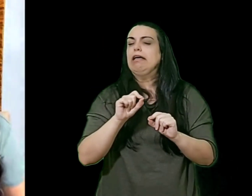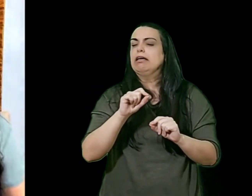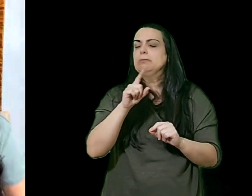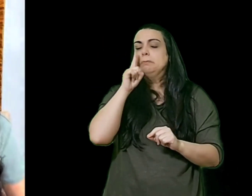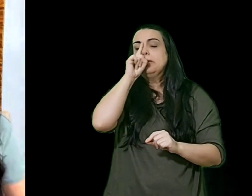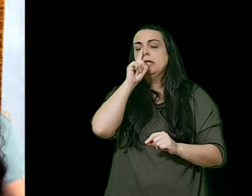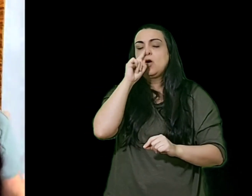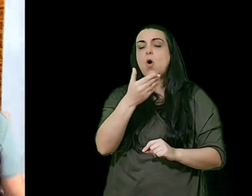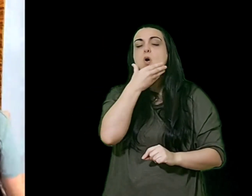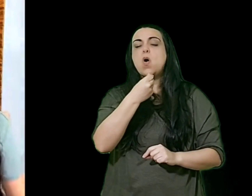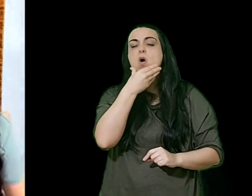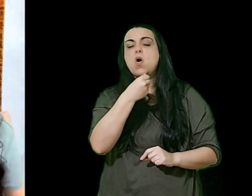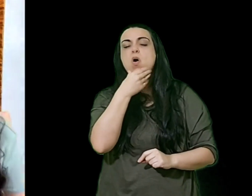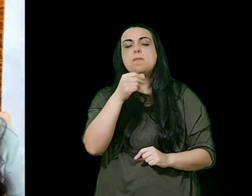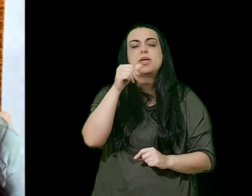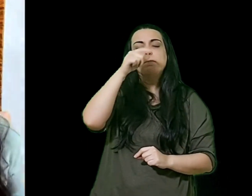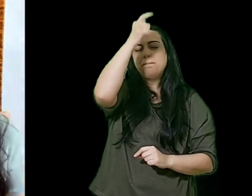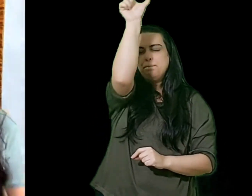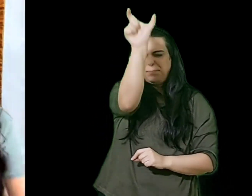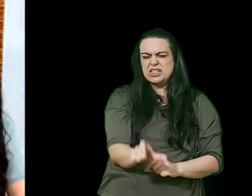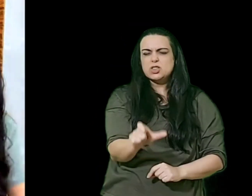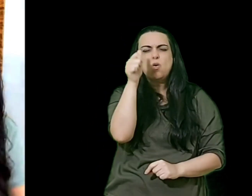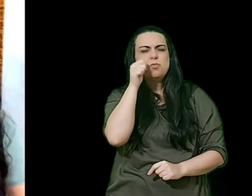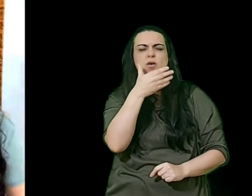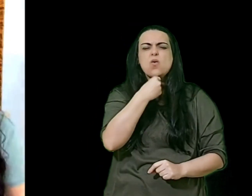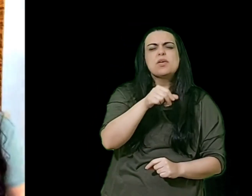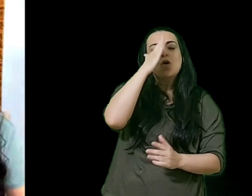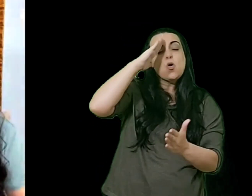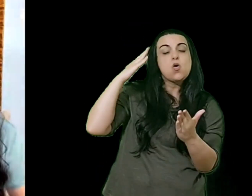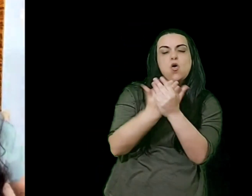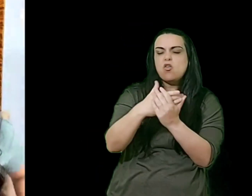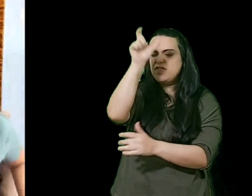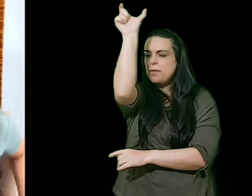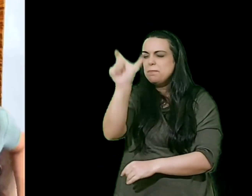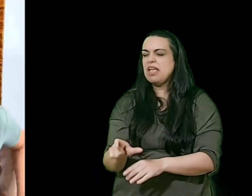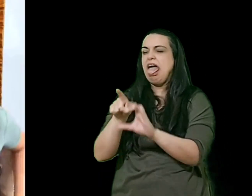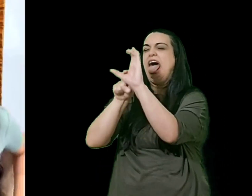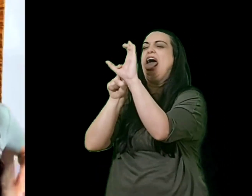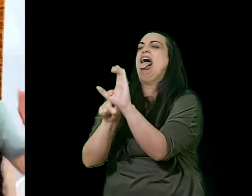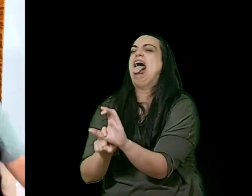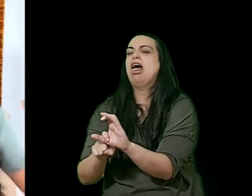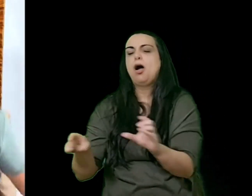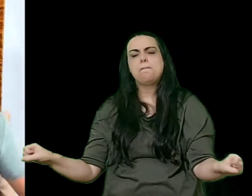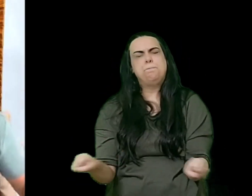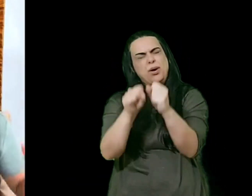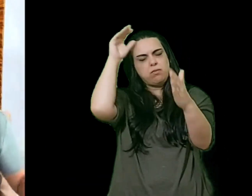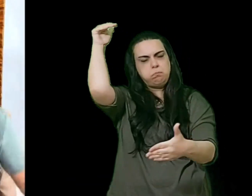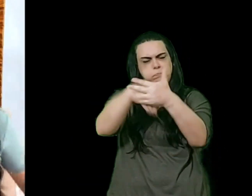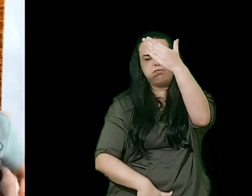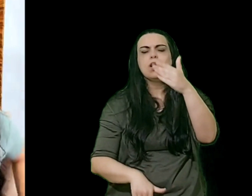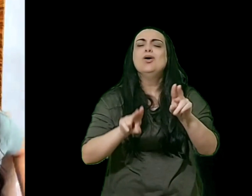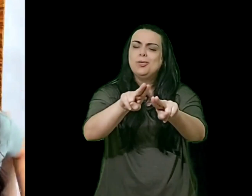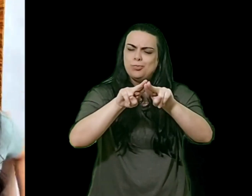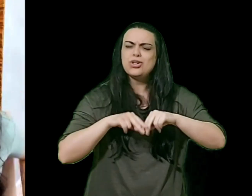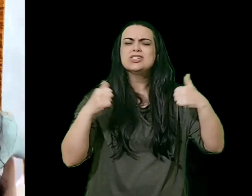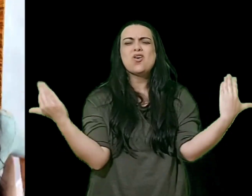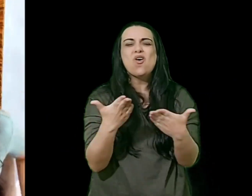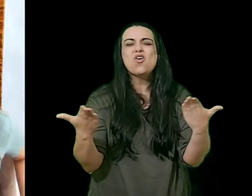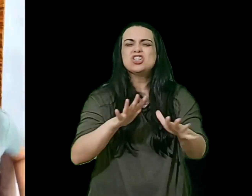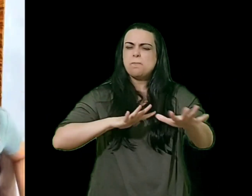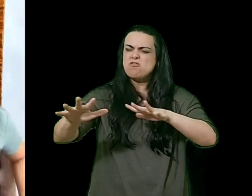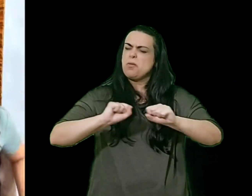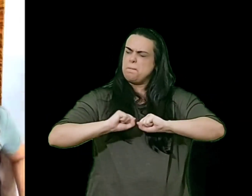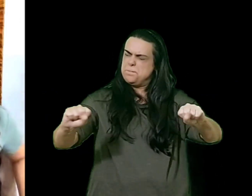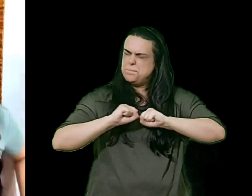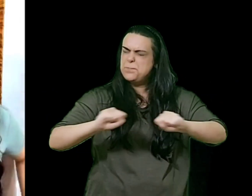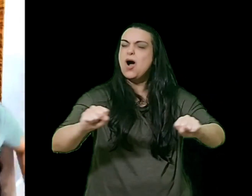confia no homem e faz do seu braço a sua carne, mas a nossa confiança está depositada no Senhor, e é por isso que nós estamos dentro desse movimento, Senhor,